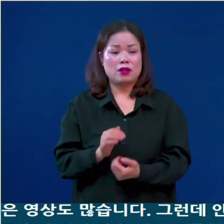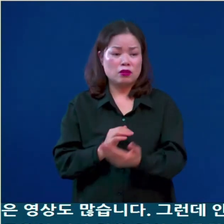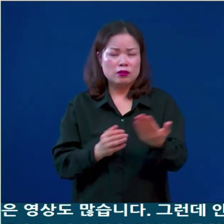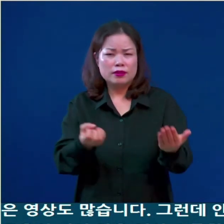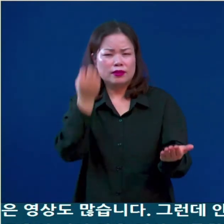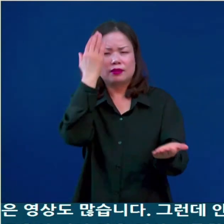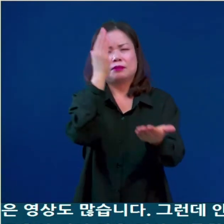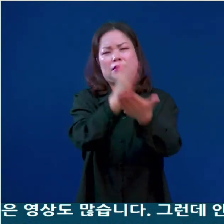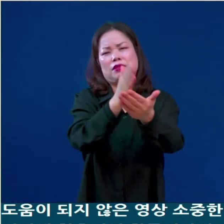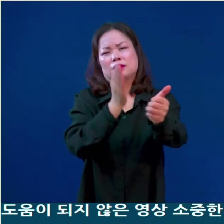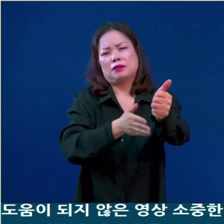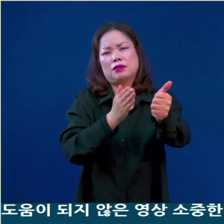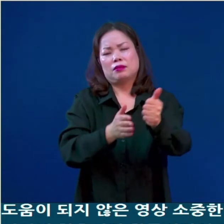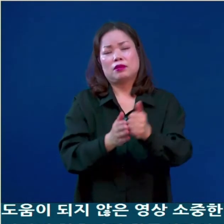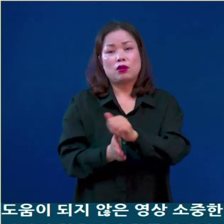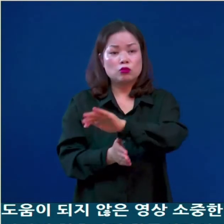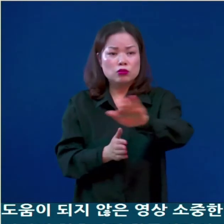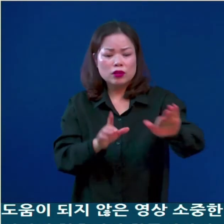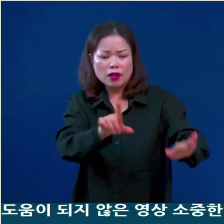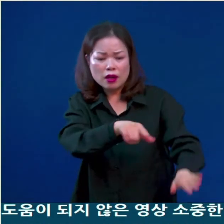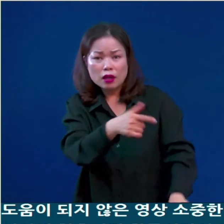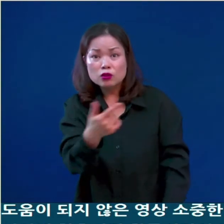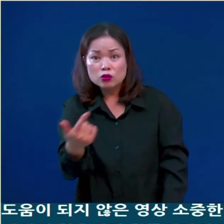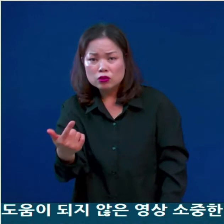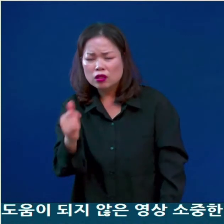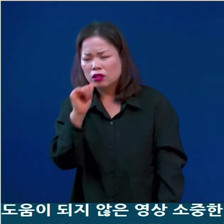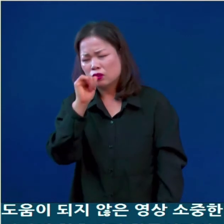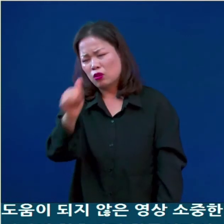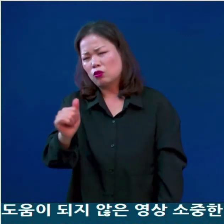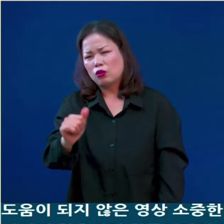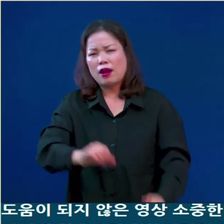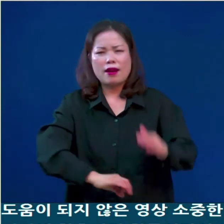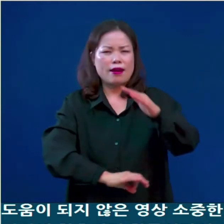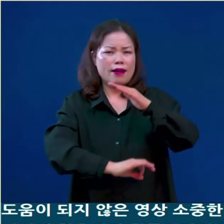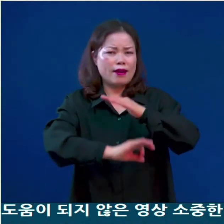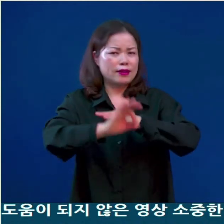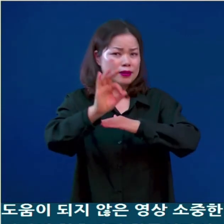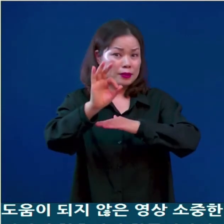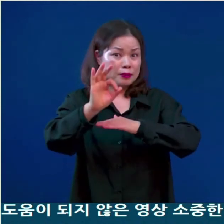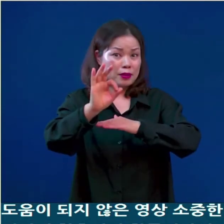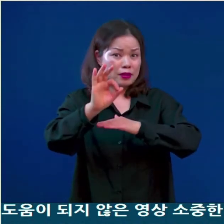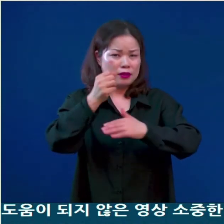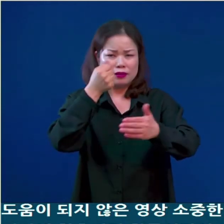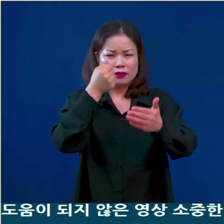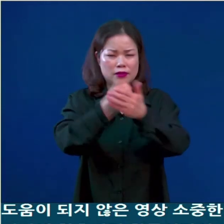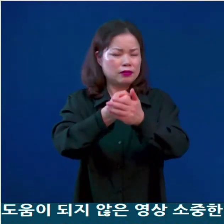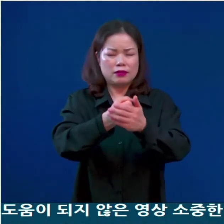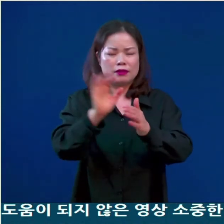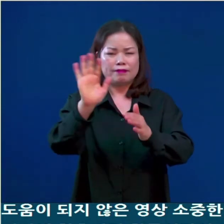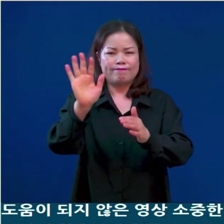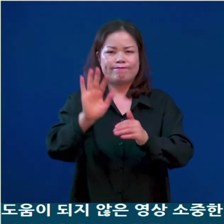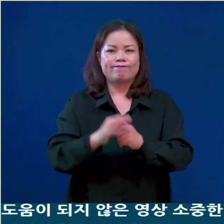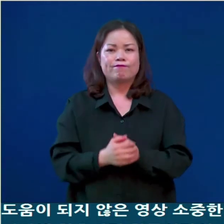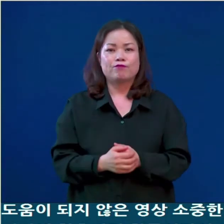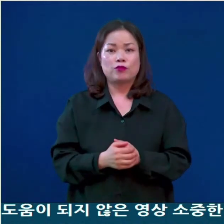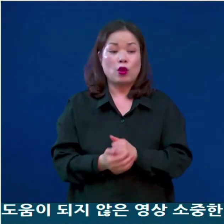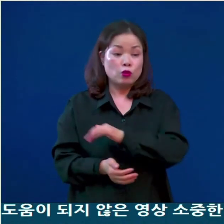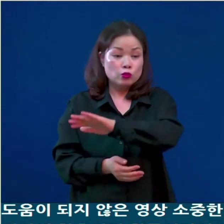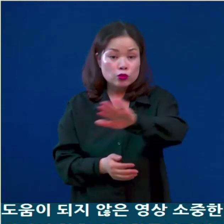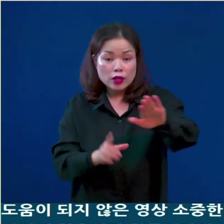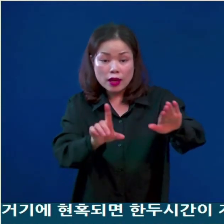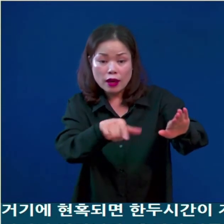잊지 마시기를 바랍니다. 우리의 하루는 결코 아침에 결정되지 않습니다.